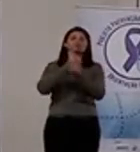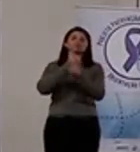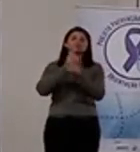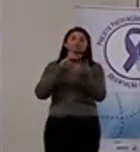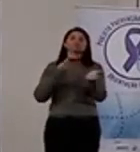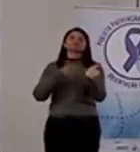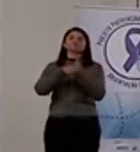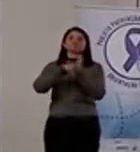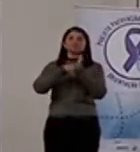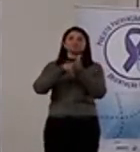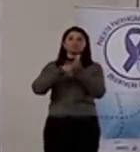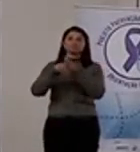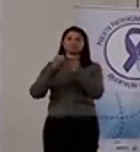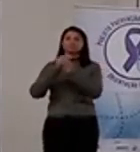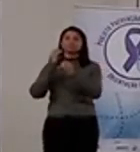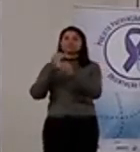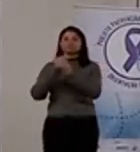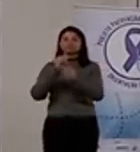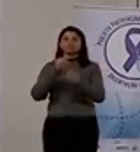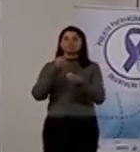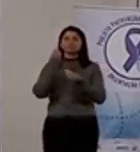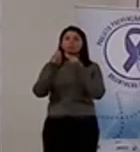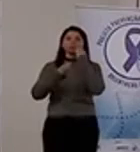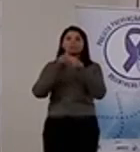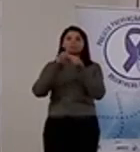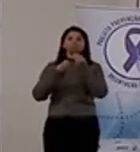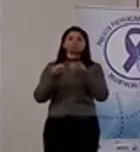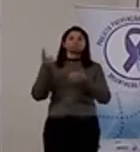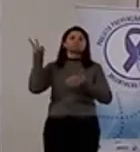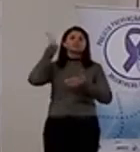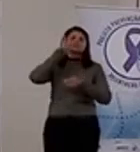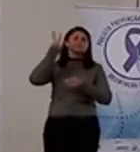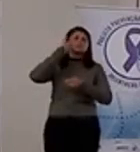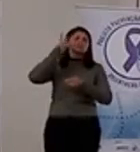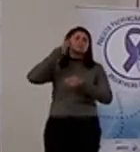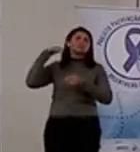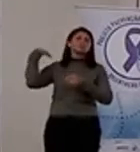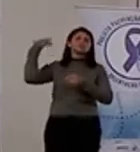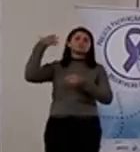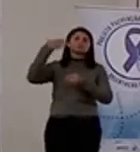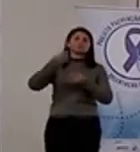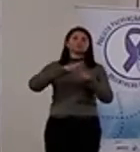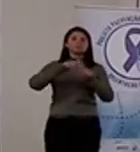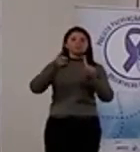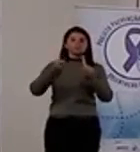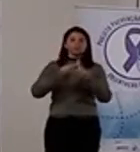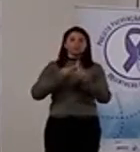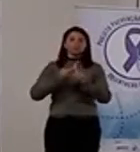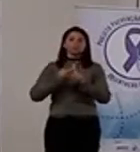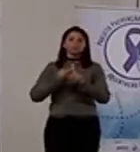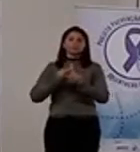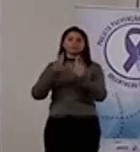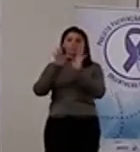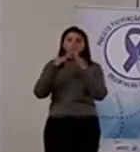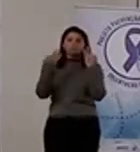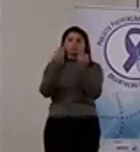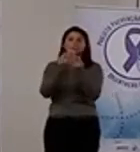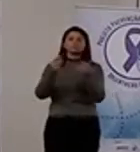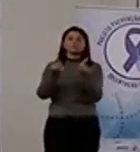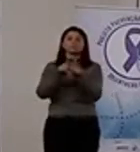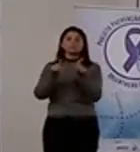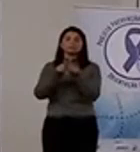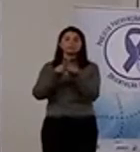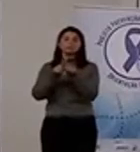muito é compreender a história perinatal, a história da gravidez e a história daquela família, fazendo um mapa da família. E